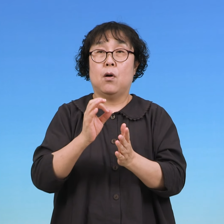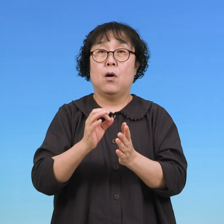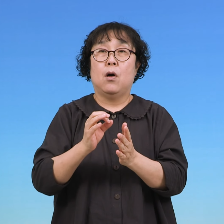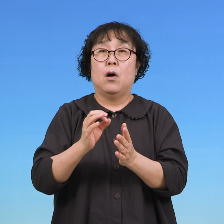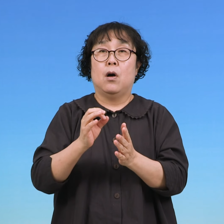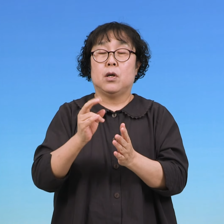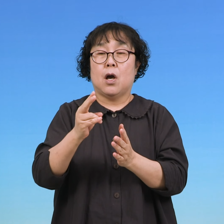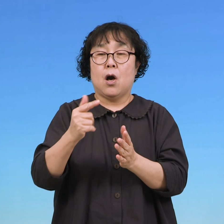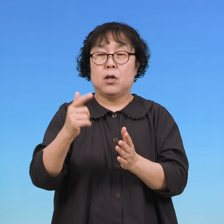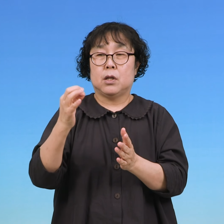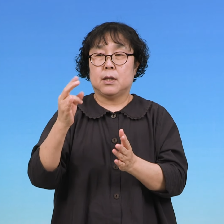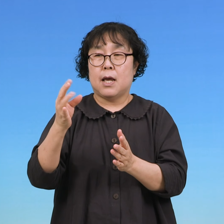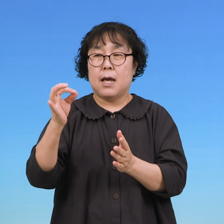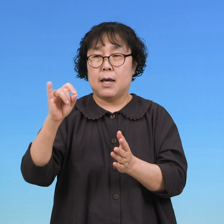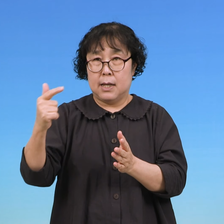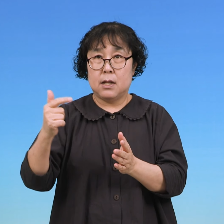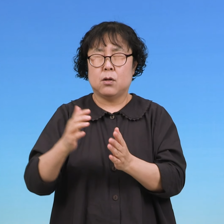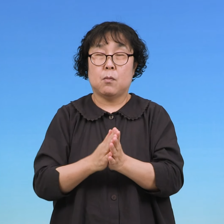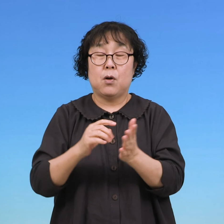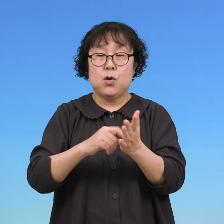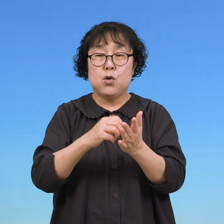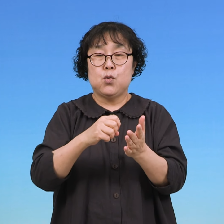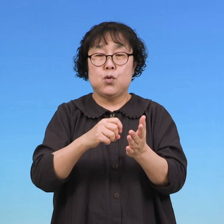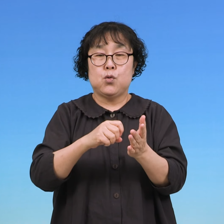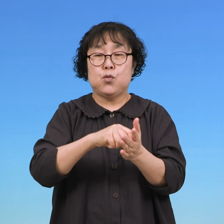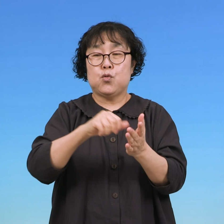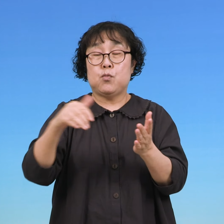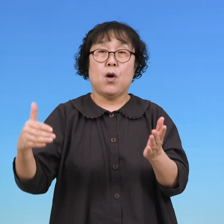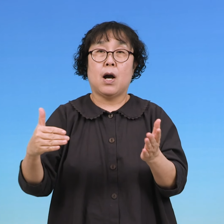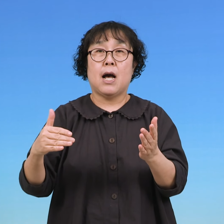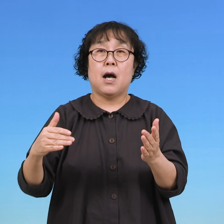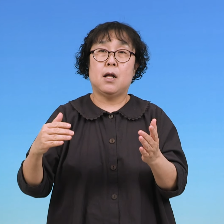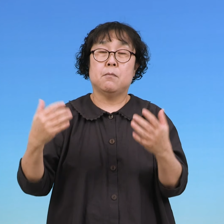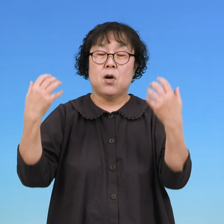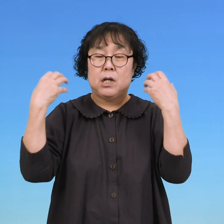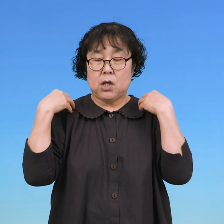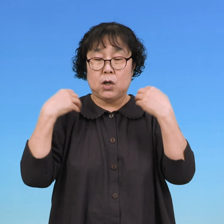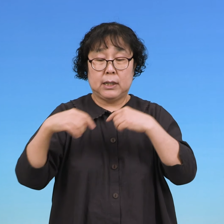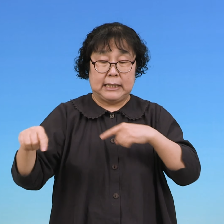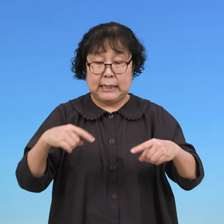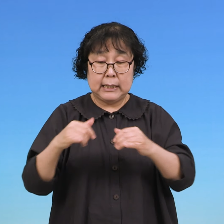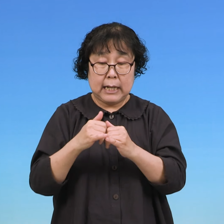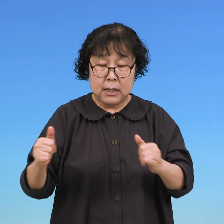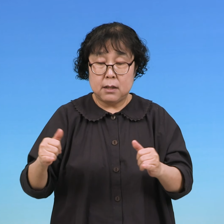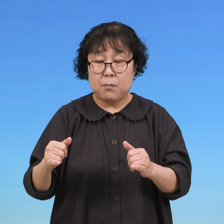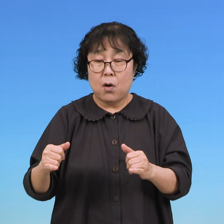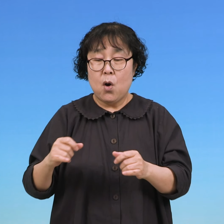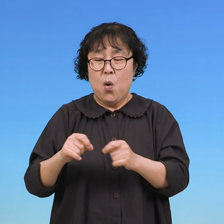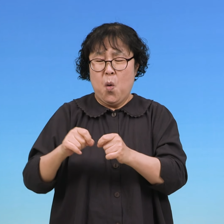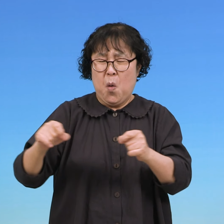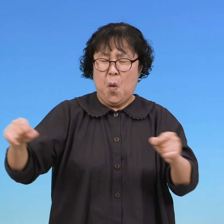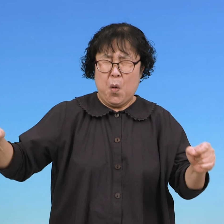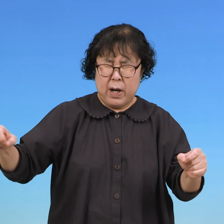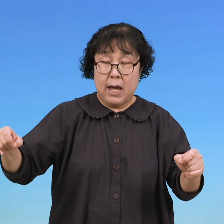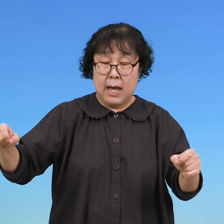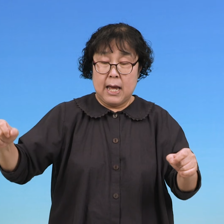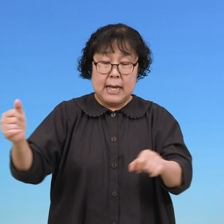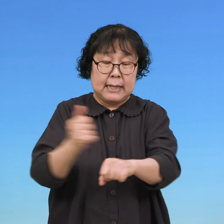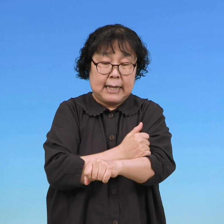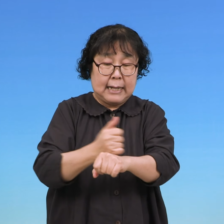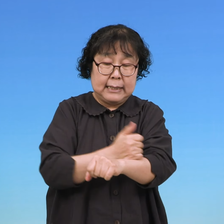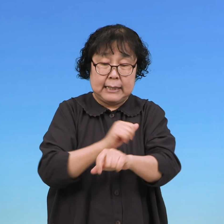연예인이라 유명한 정치 가시면은 막 한 10년 잡아드리고 9년 안 나와도 잡아드리고 뭐